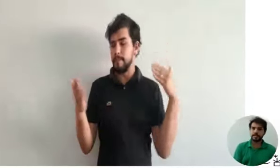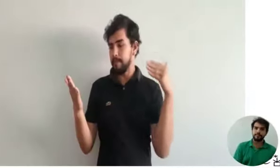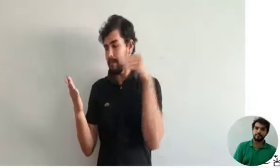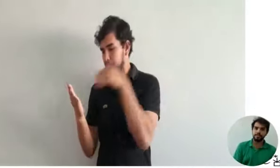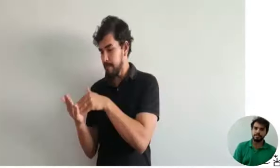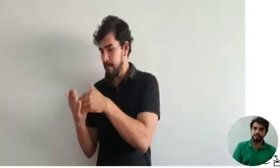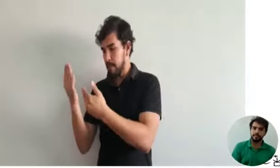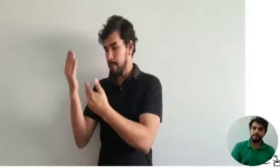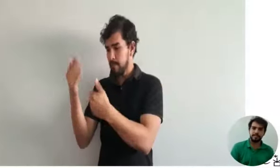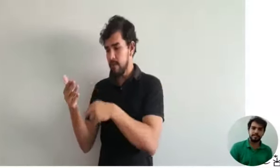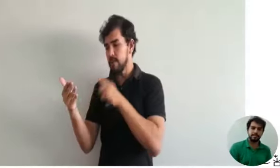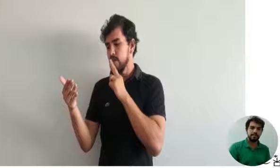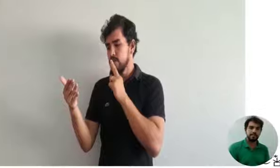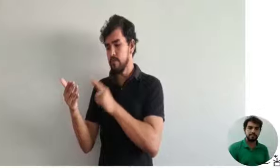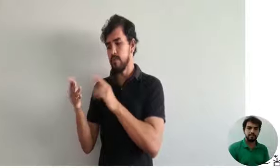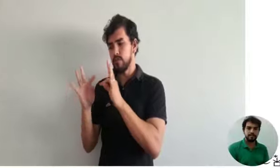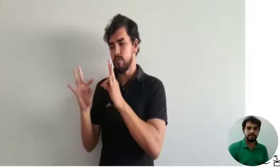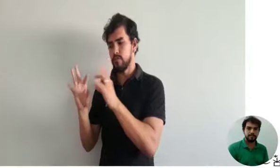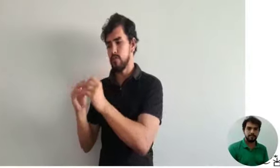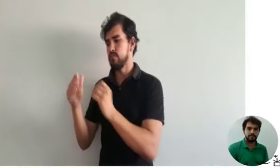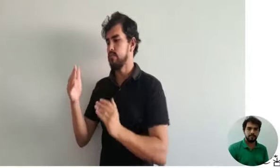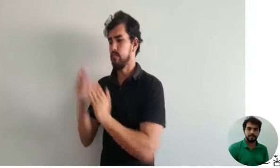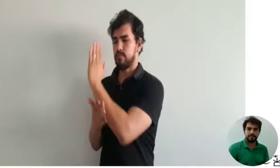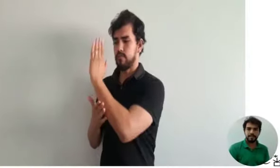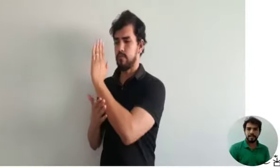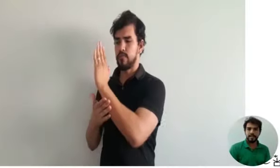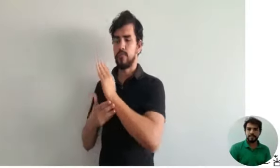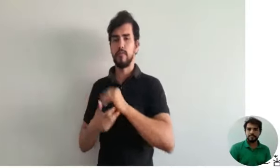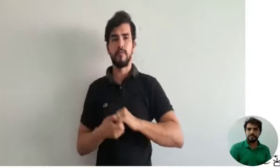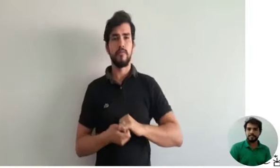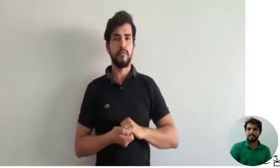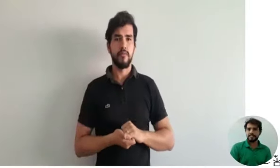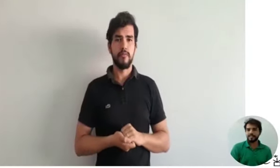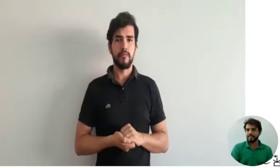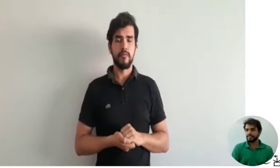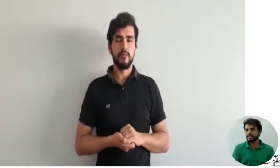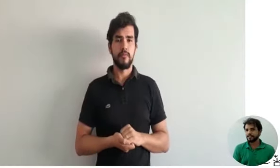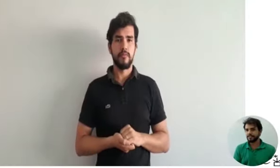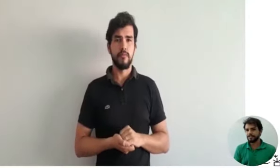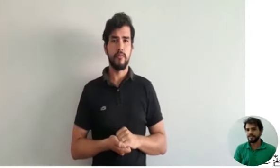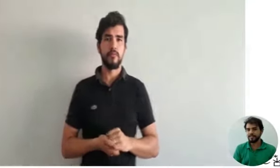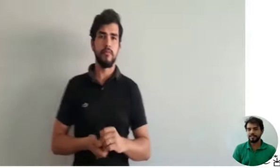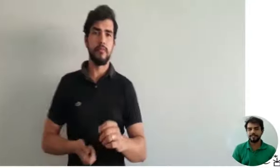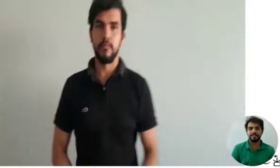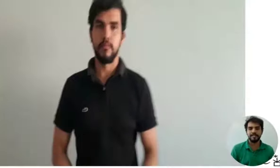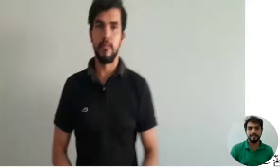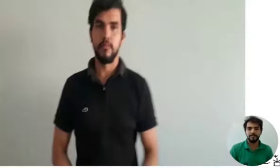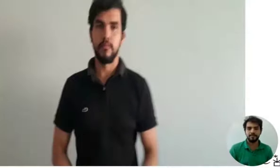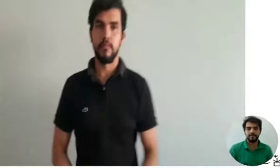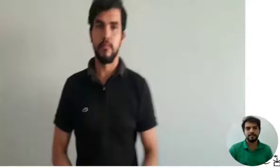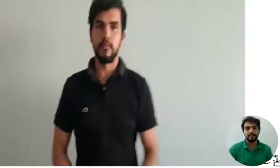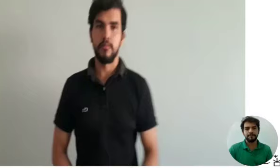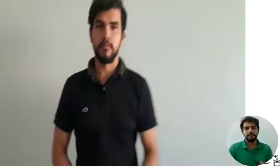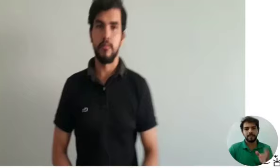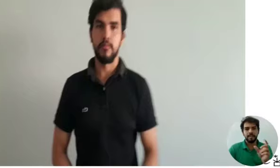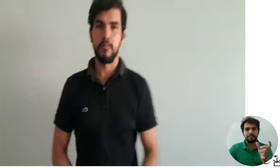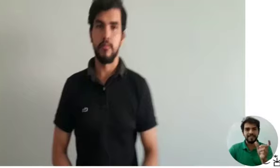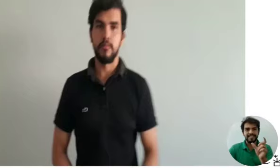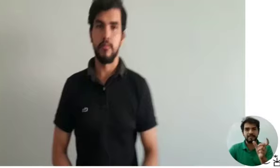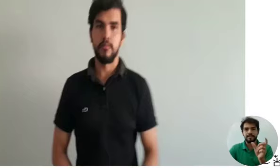recursos para posteriormente eu responder as provas, conseguir acertar as questões, né, e conseguir a